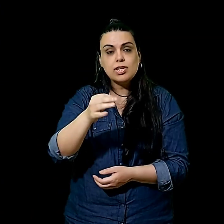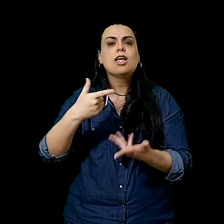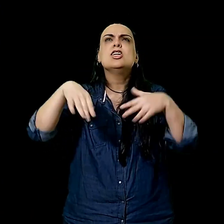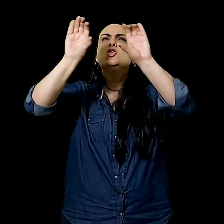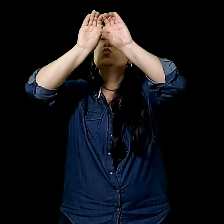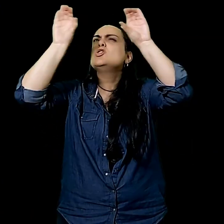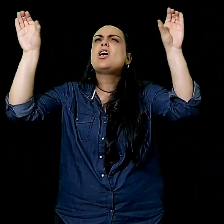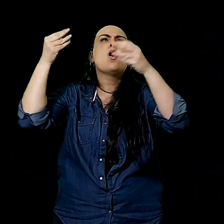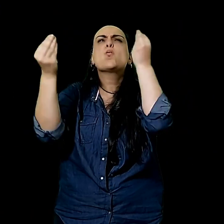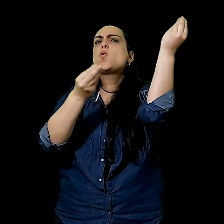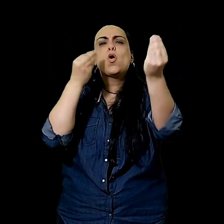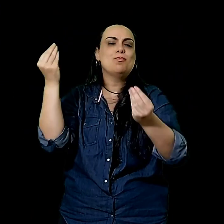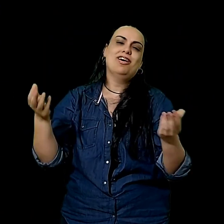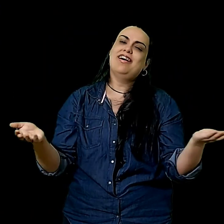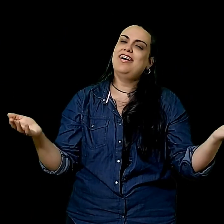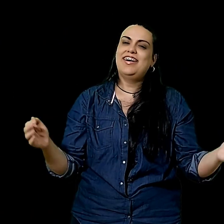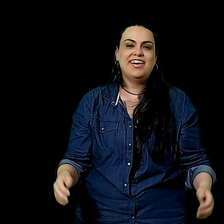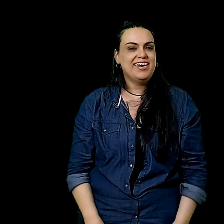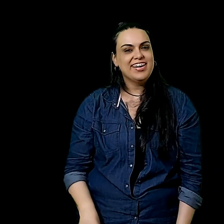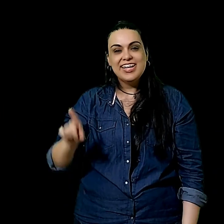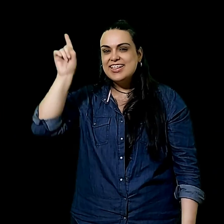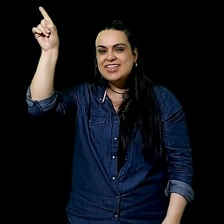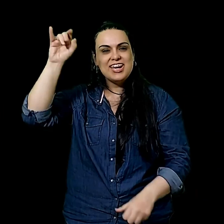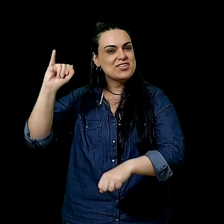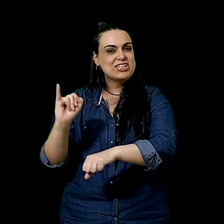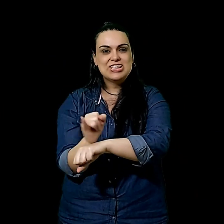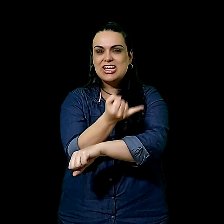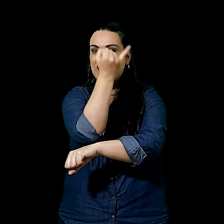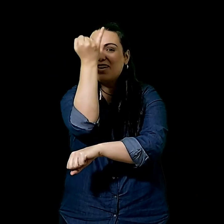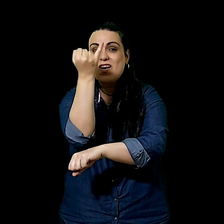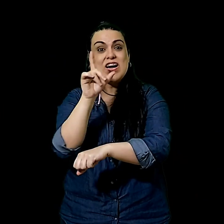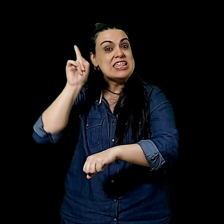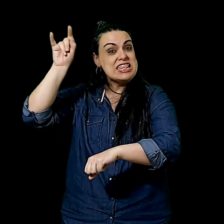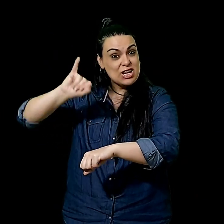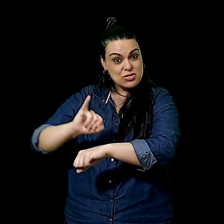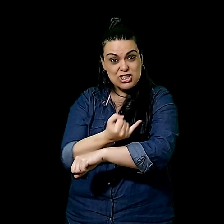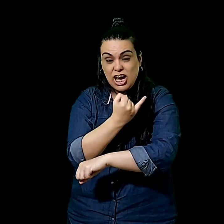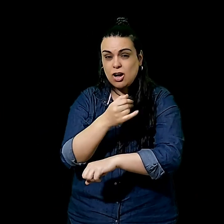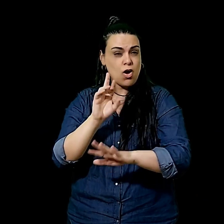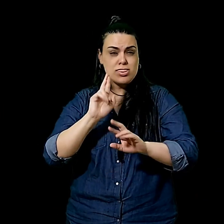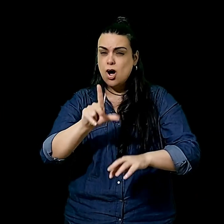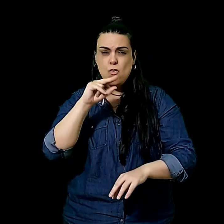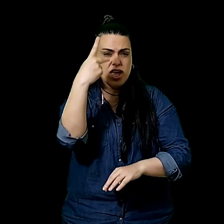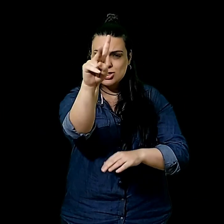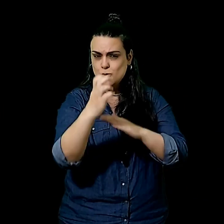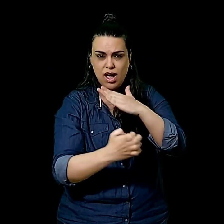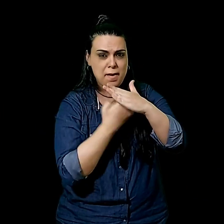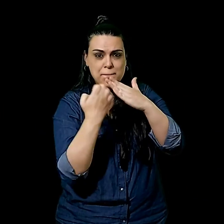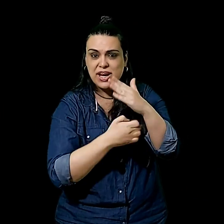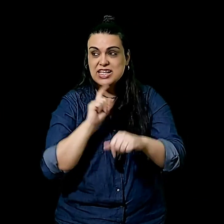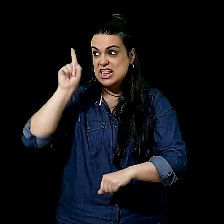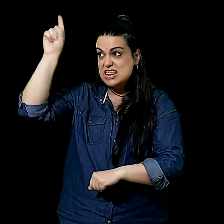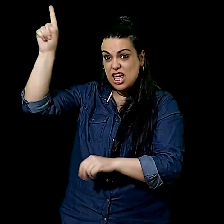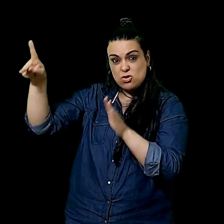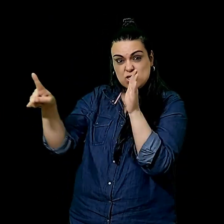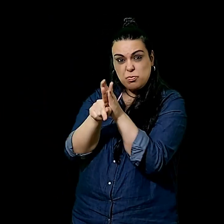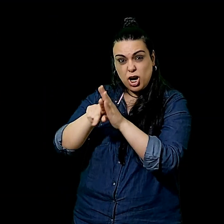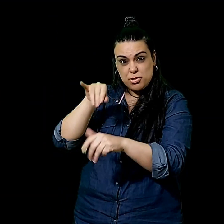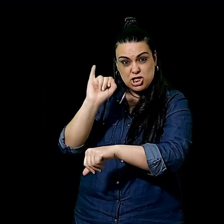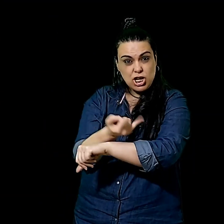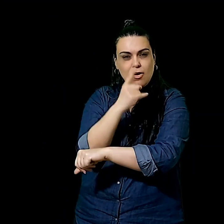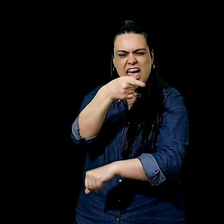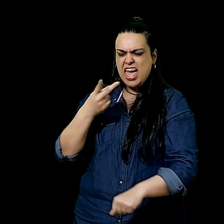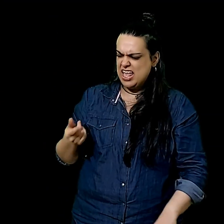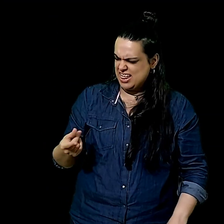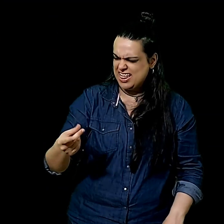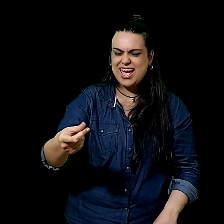céu, Camila, como é que é? É o Deus de Jacó. E o Deus de Jacó não é a sua empresa. O Deus de Jacó, ele é